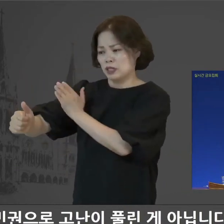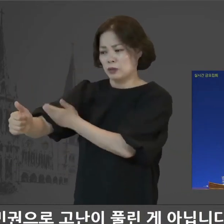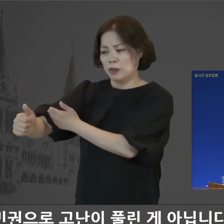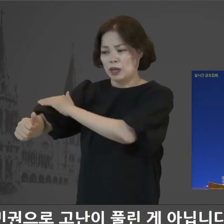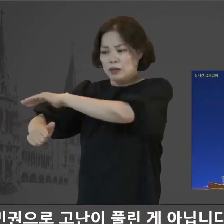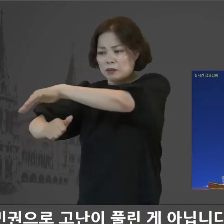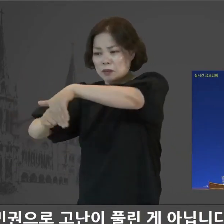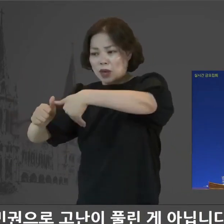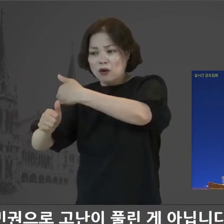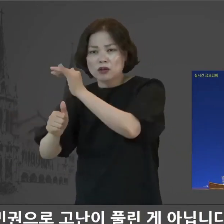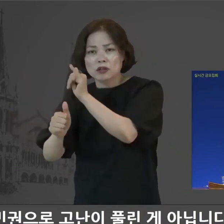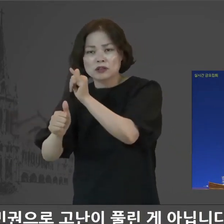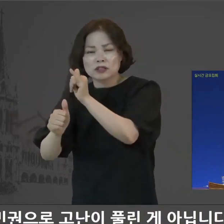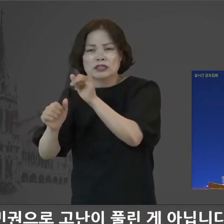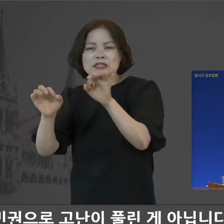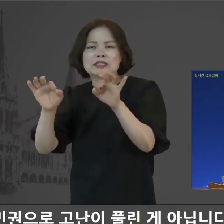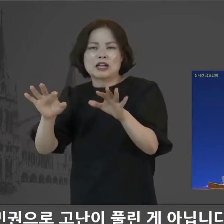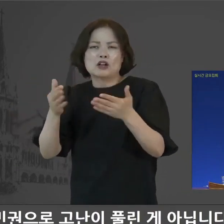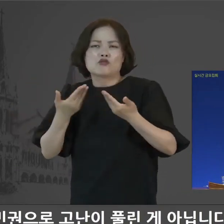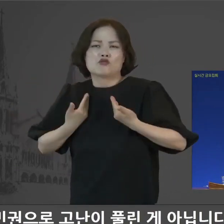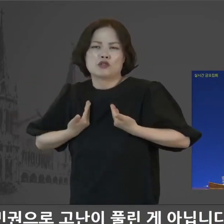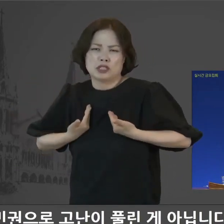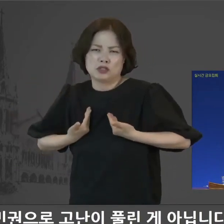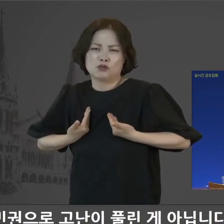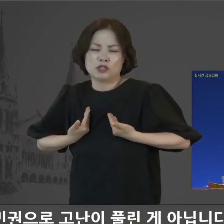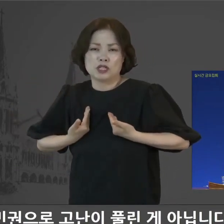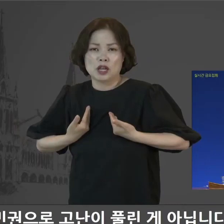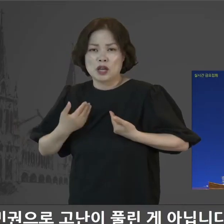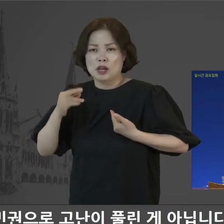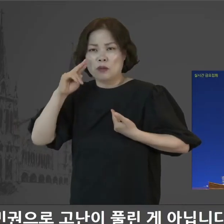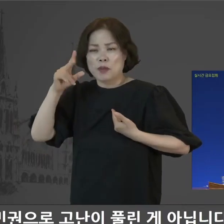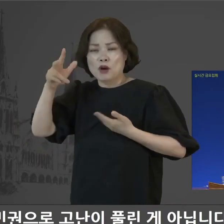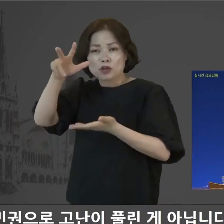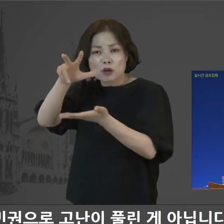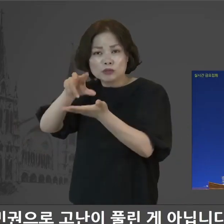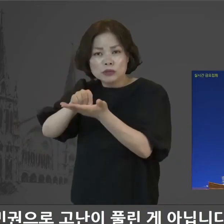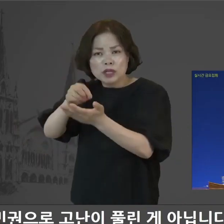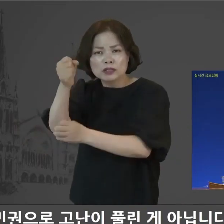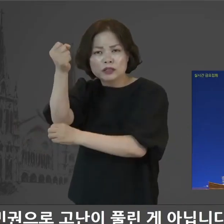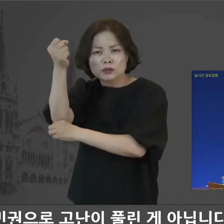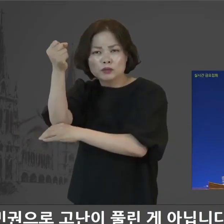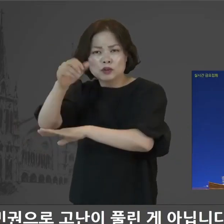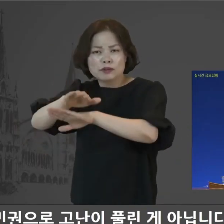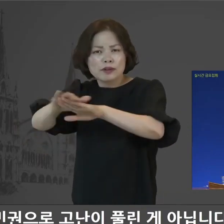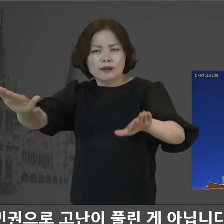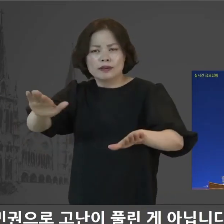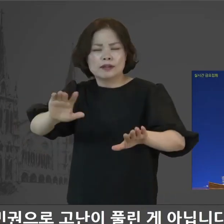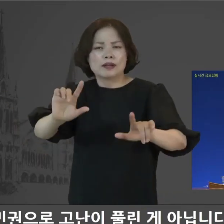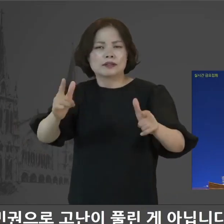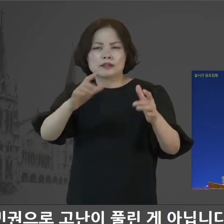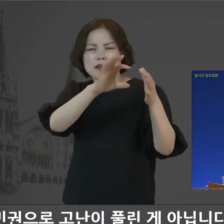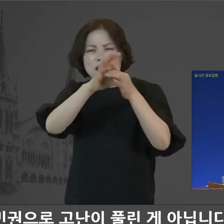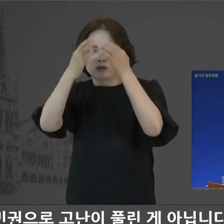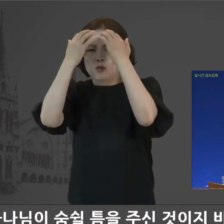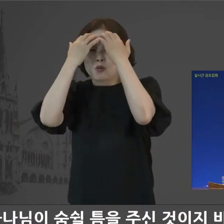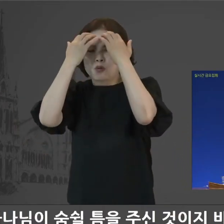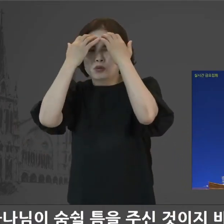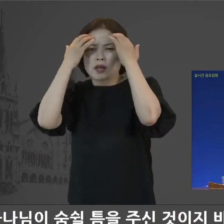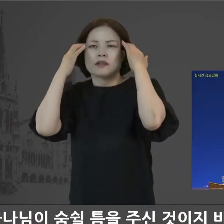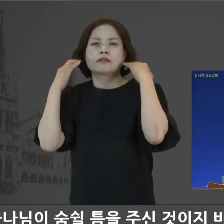있어서 잠시 숨 돌릴 틈을 준 것이지 바울의 문제가 근본적으로 해결된 게 아니란 말입니다.